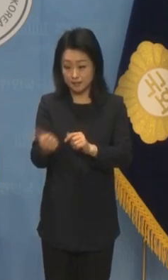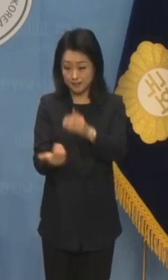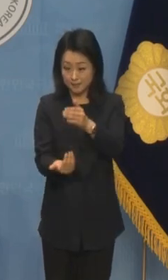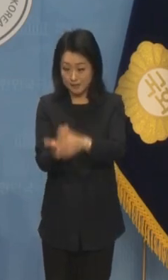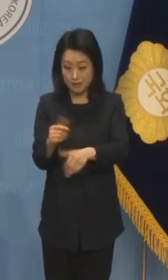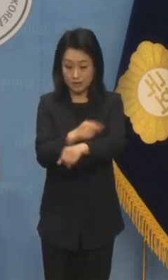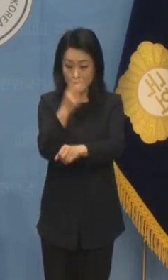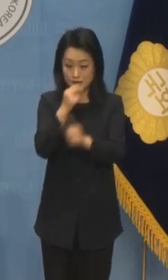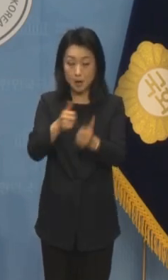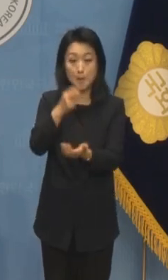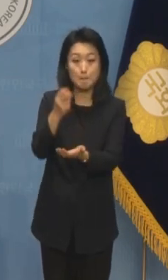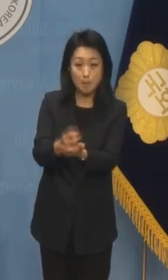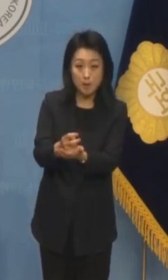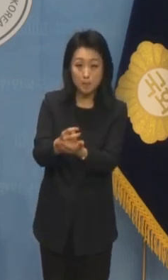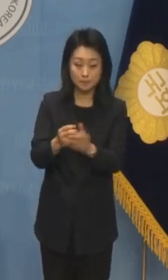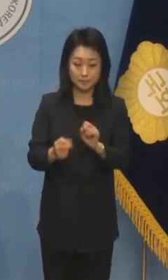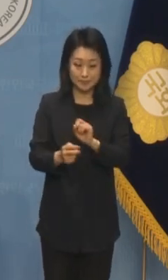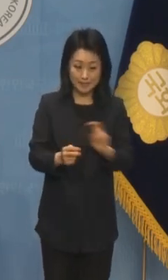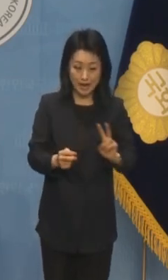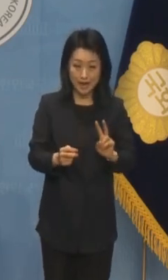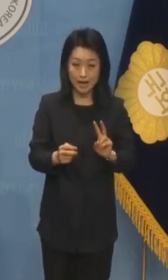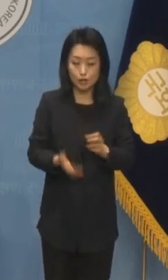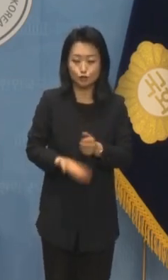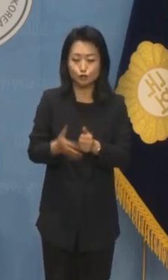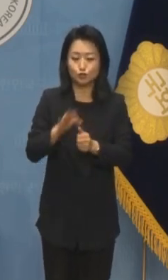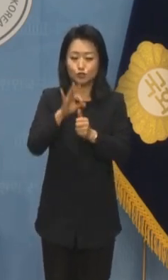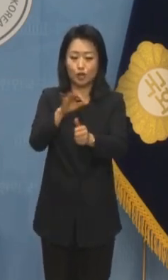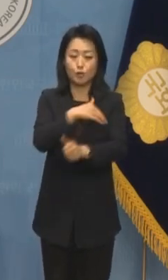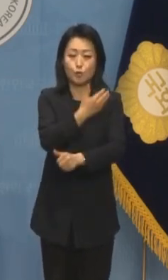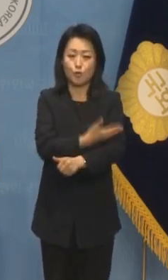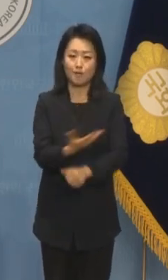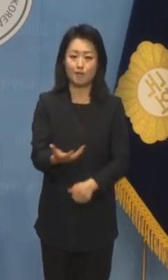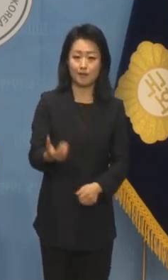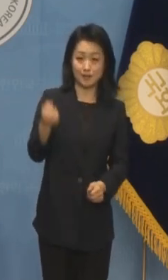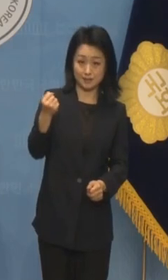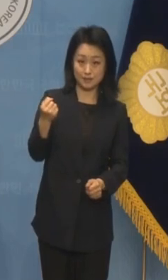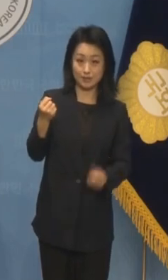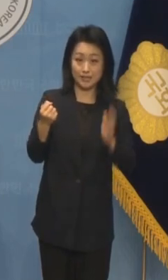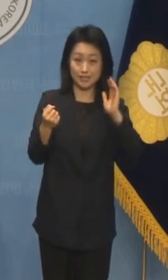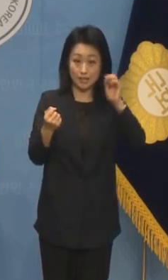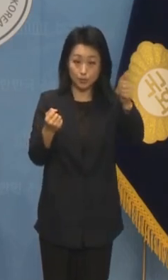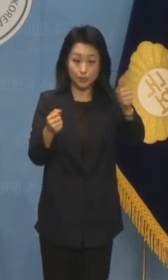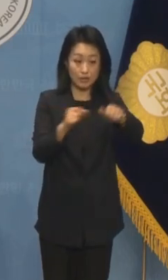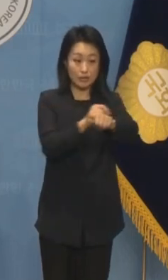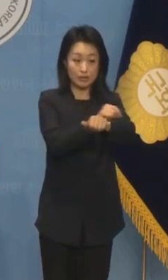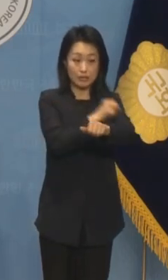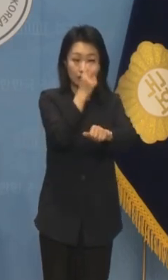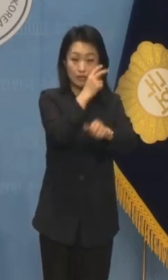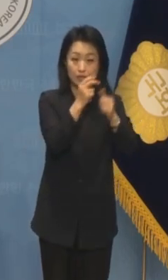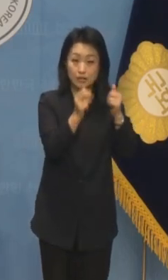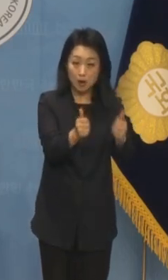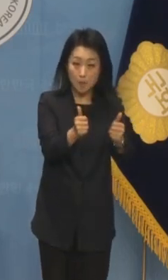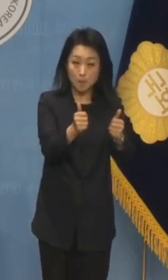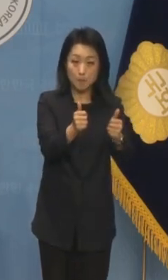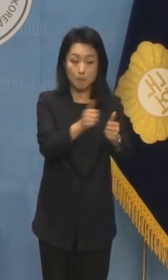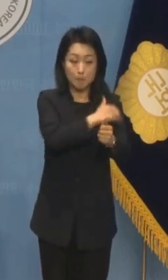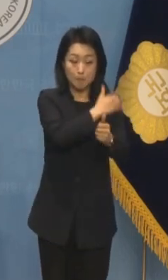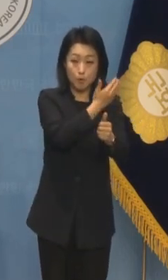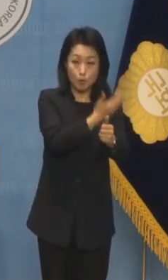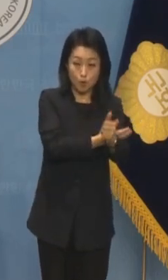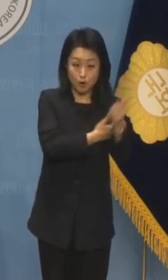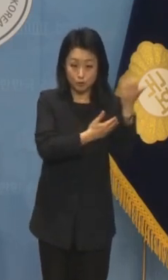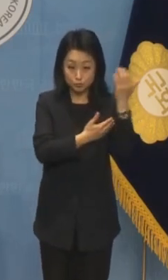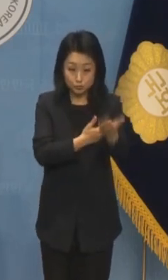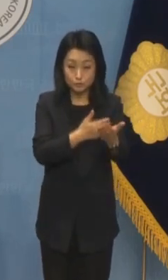야당이 특검 후보자 추천권을 독점하고 대통령의 특검 임명권을 원천적으로 박탈하는